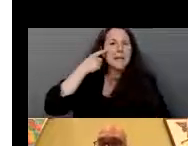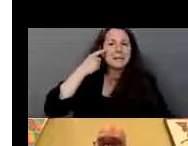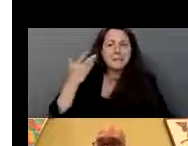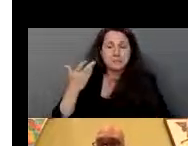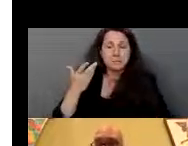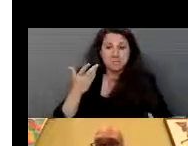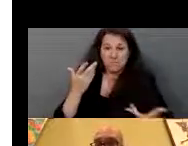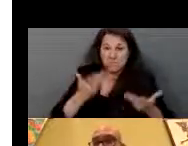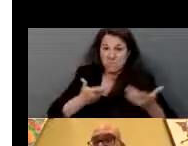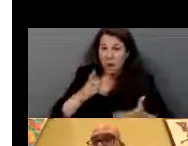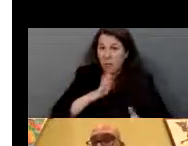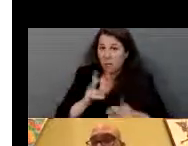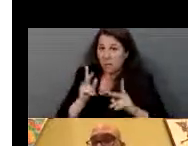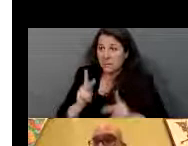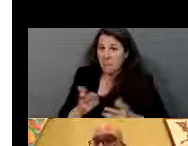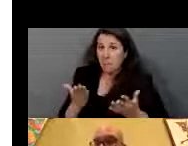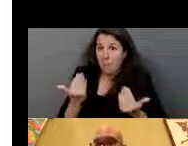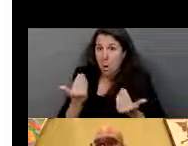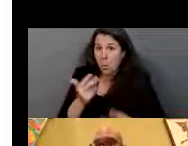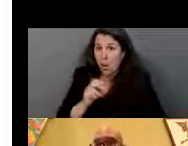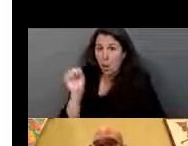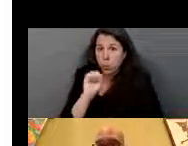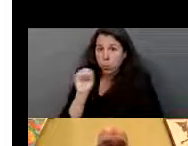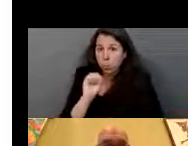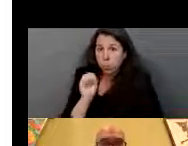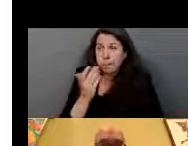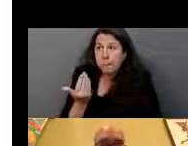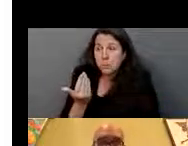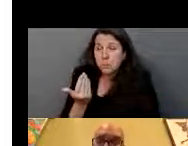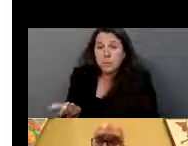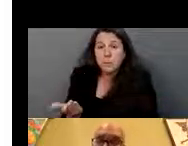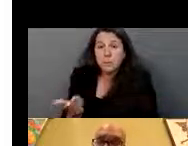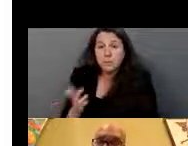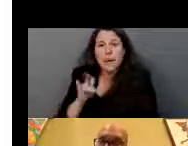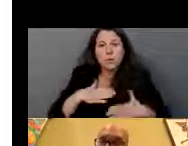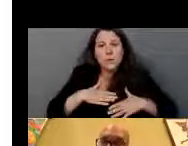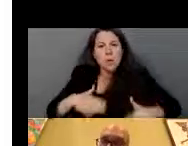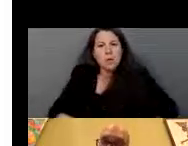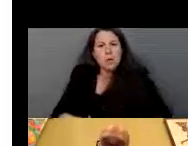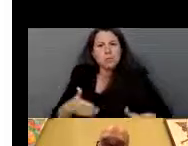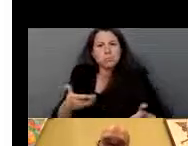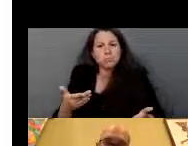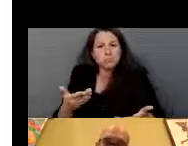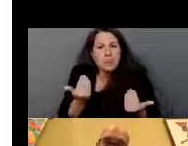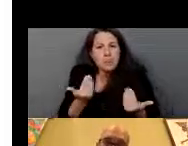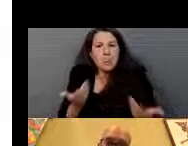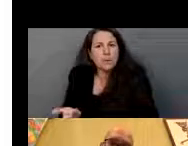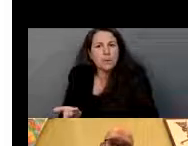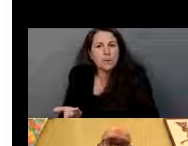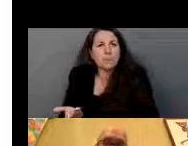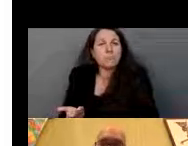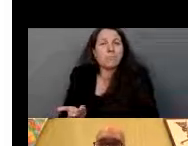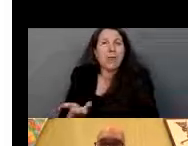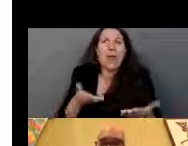qui ont besoin d'utiliser la voiture en raison d'une capacité physique. Donc, c'est très beau de penser à